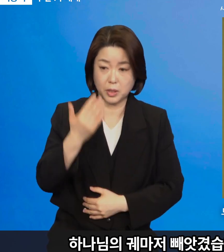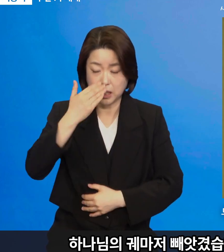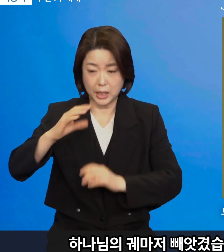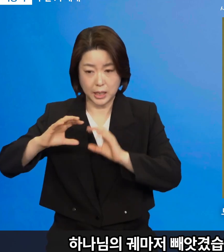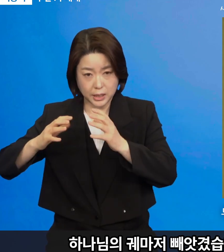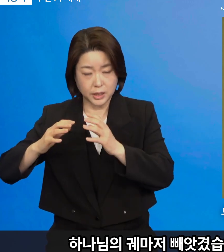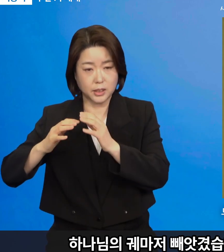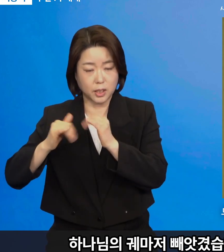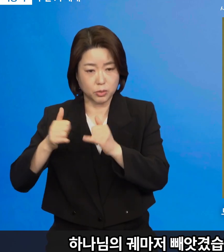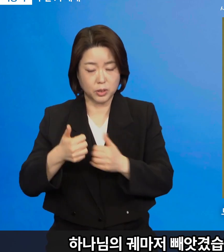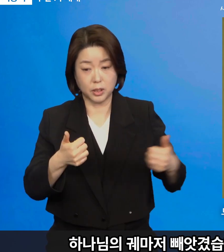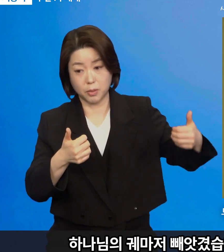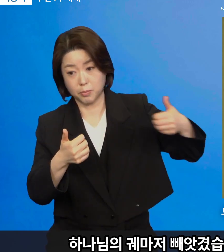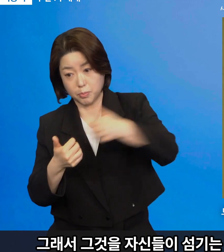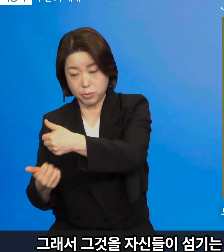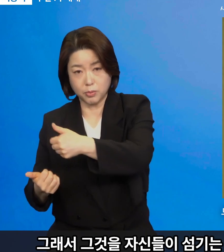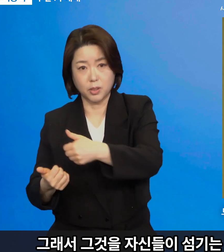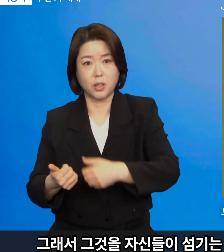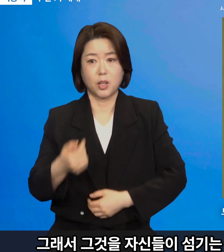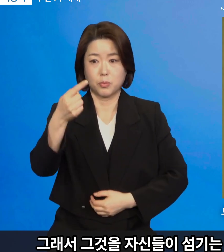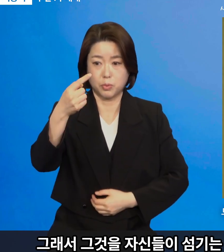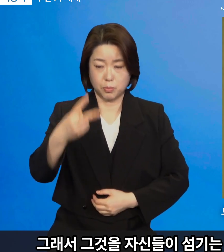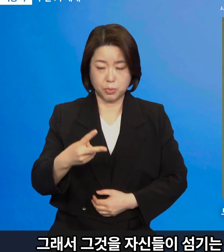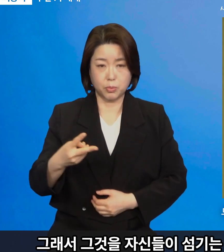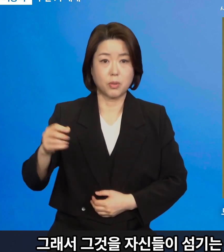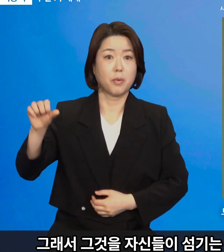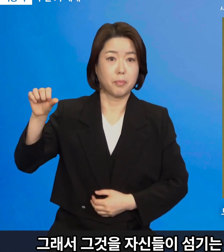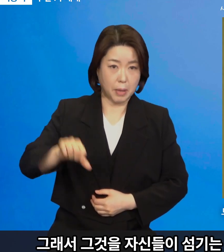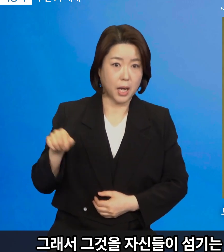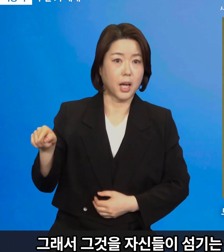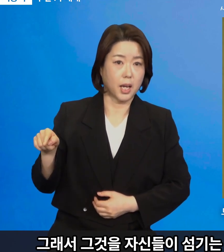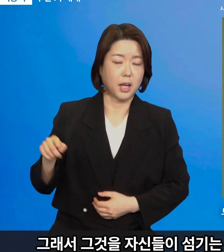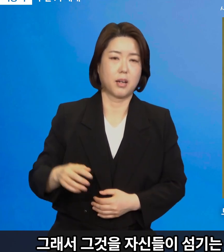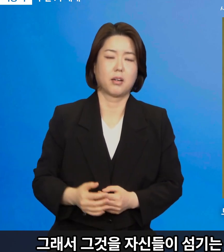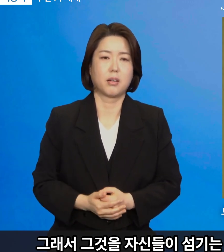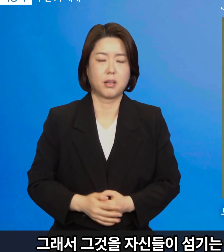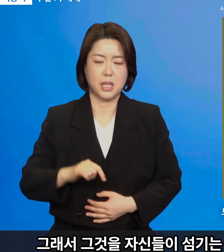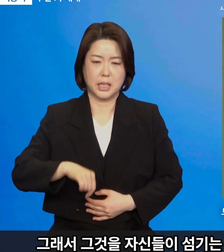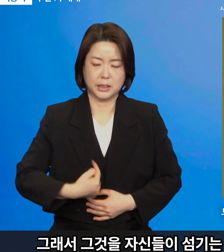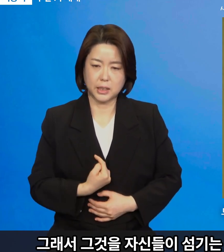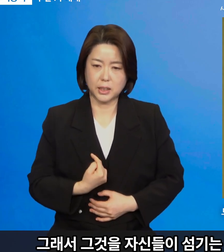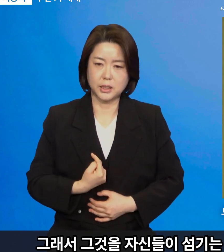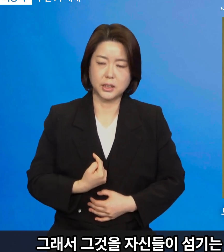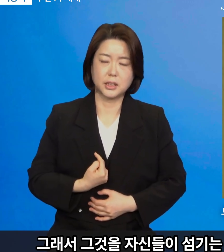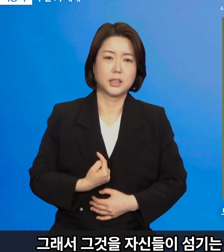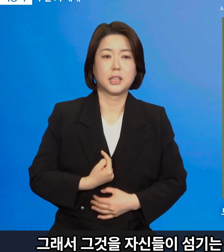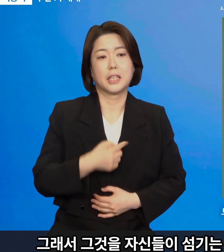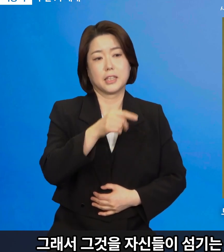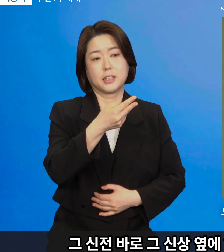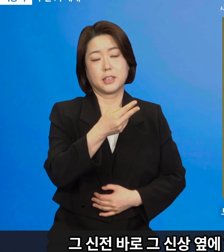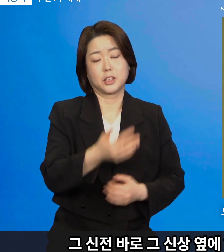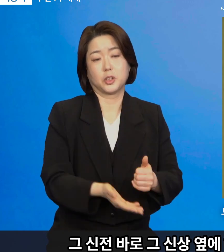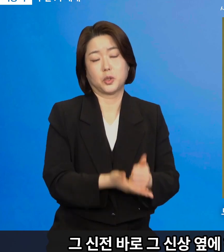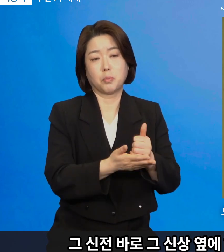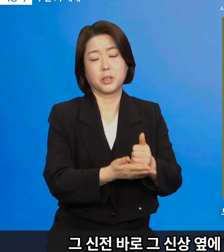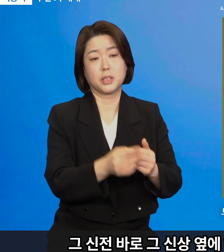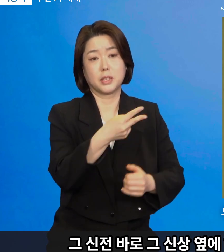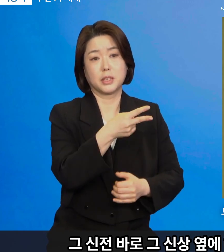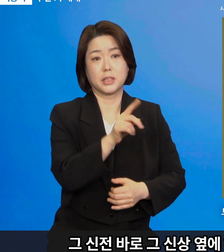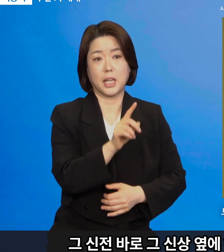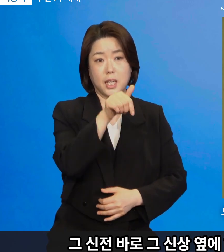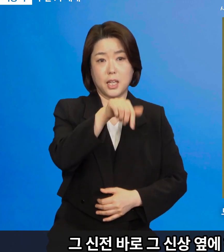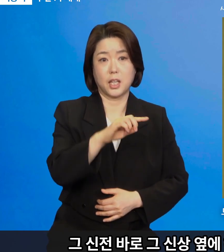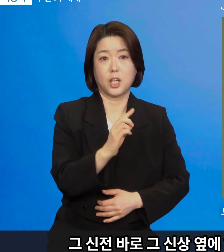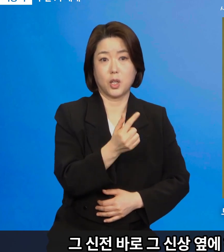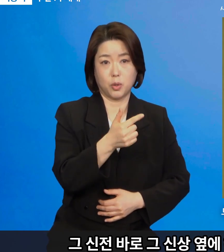빼앗겼습니다. 말씀이 사라진 거예요. 그래서 그것을 자신들이 섬기는 신, 이 다곤 신이라고 하는 성전에, 그 신전